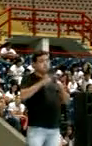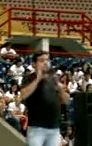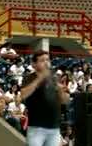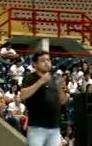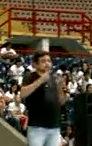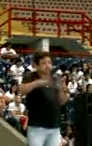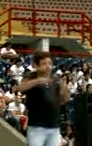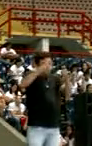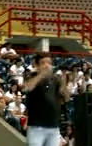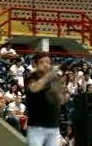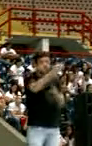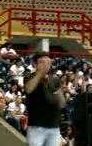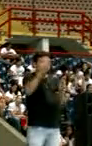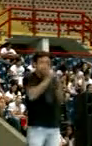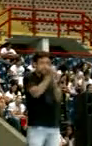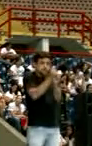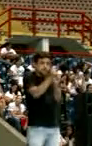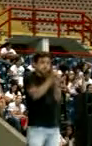100 Anos.